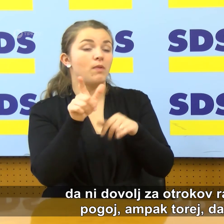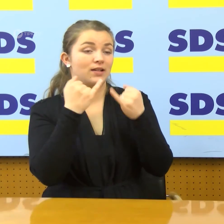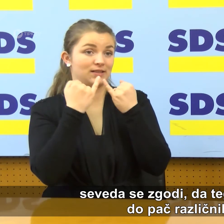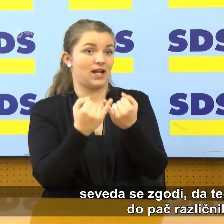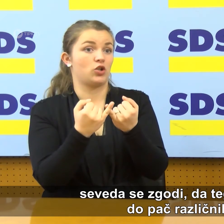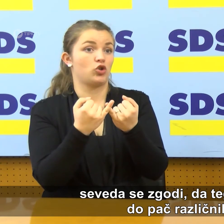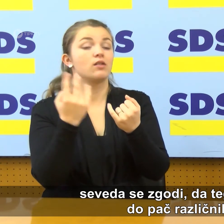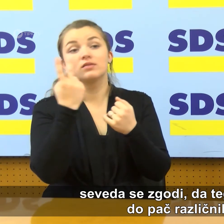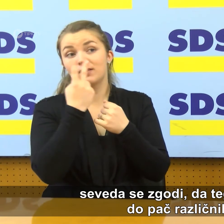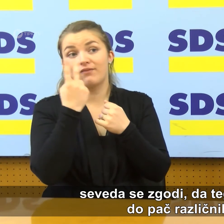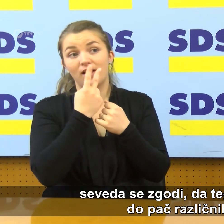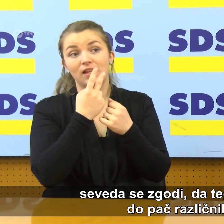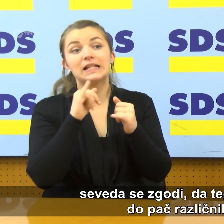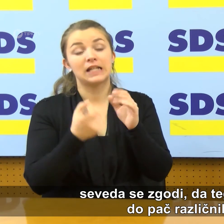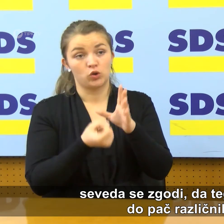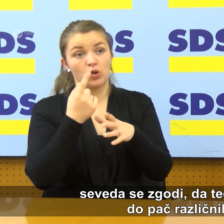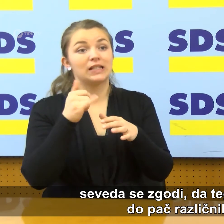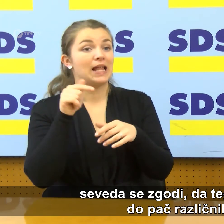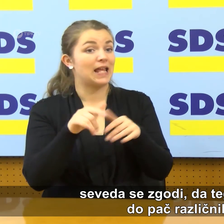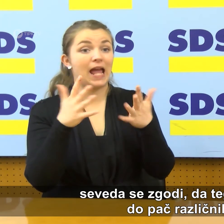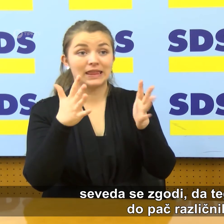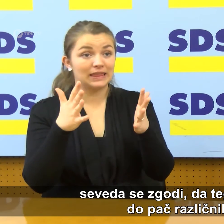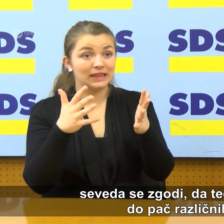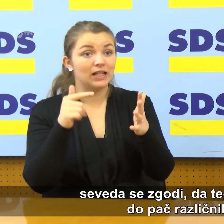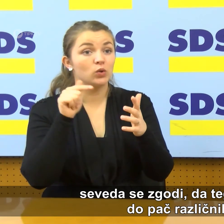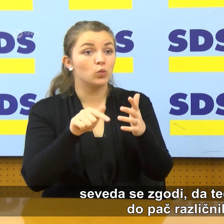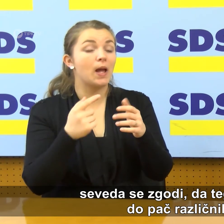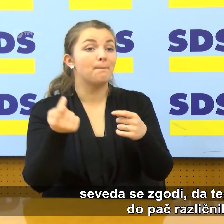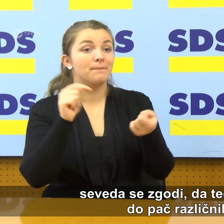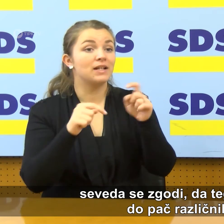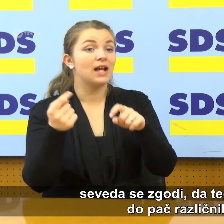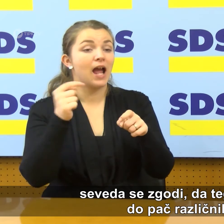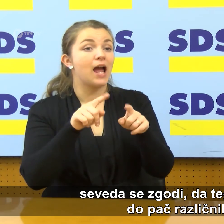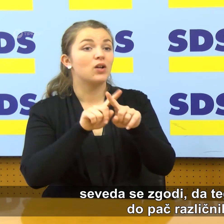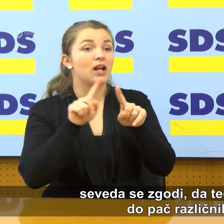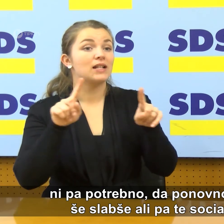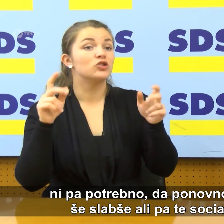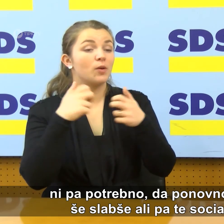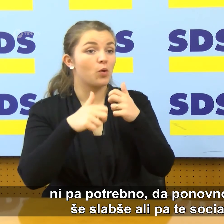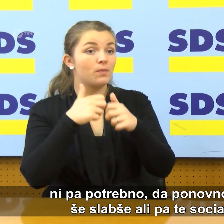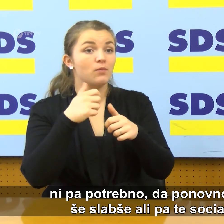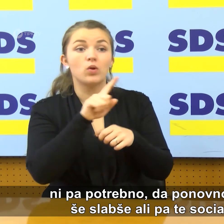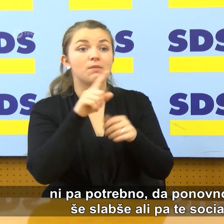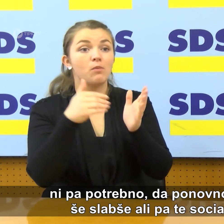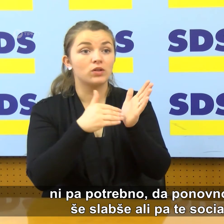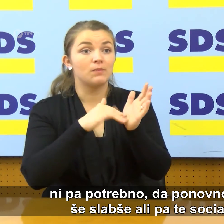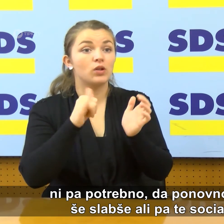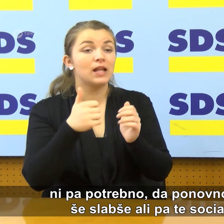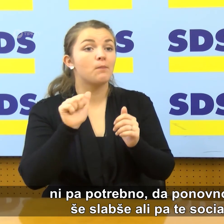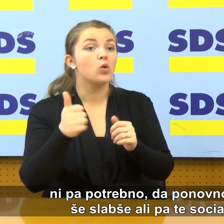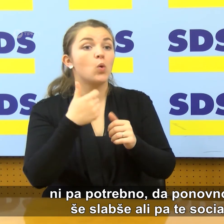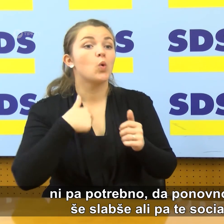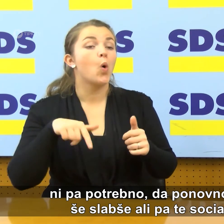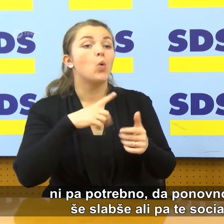se zgodi, da tega ni in tukaj prihaja do pač različnih problemov. Ni pa potrebno, da ponovno ustvarjamo, bom rekla,